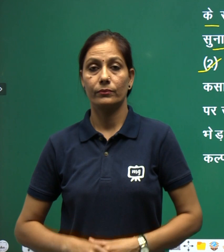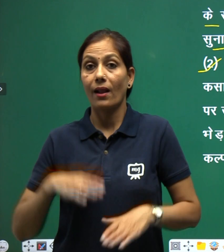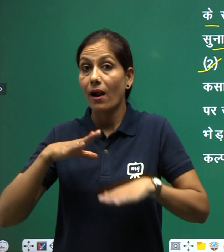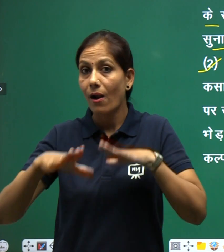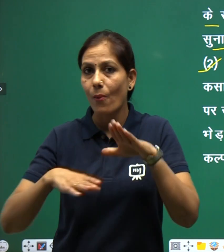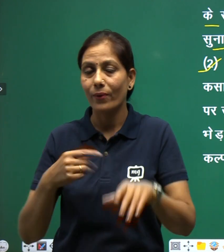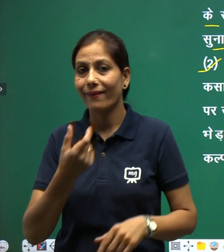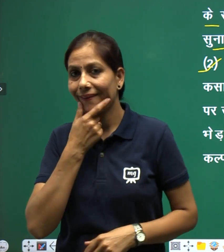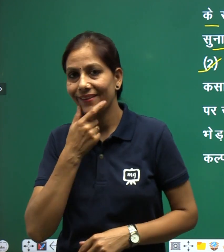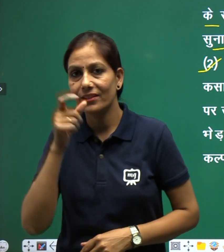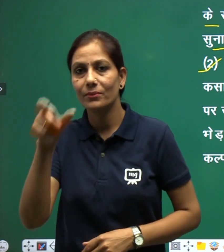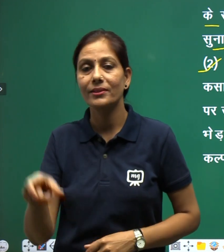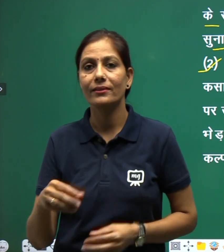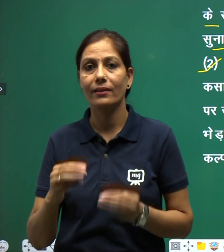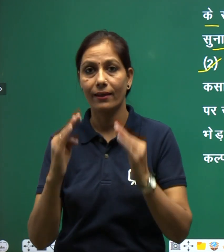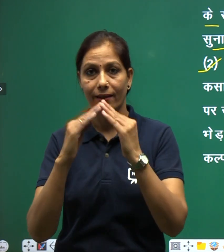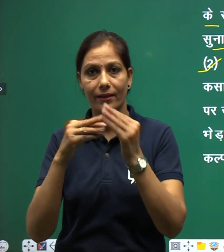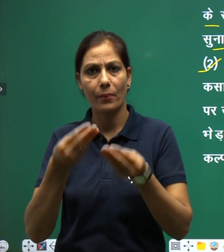चार्ली के घर के पास